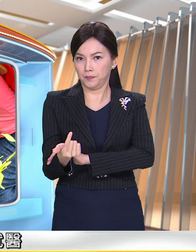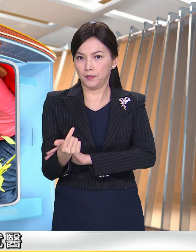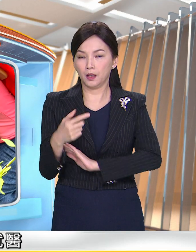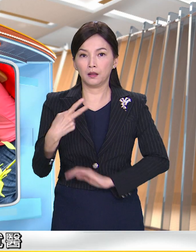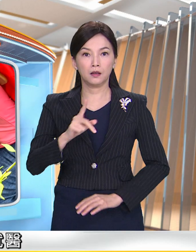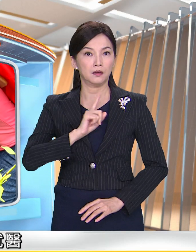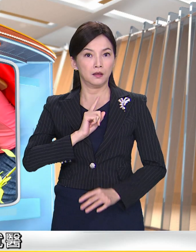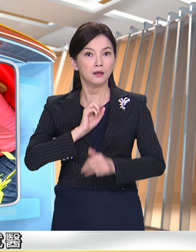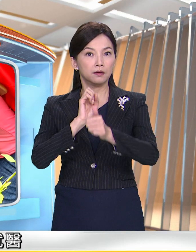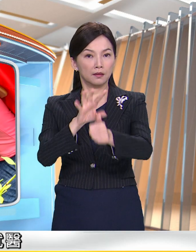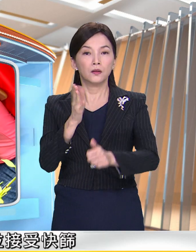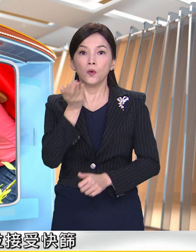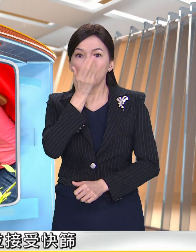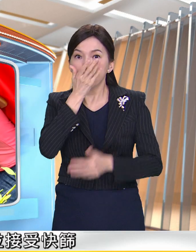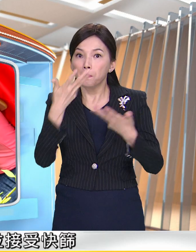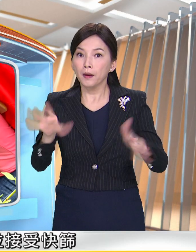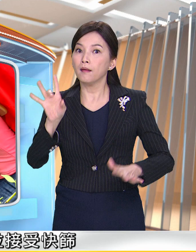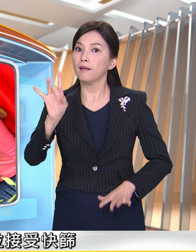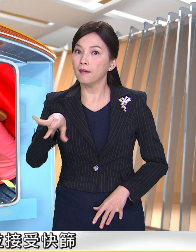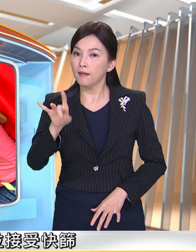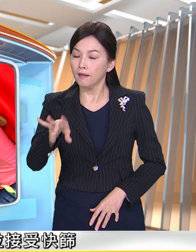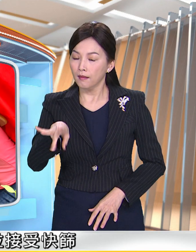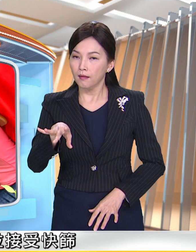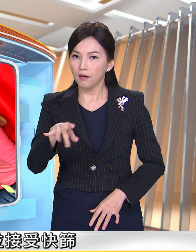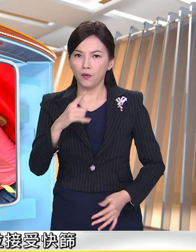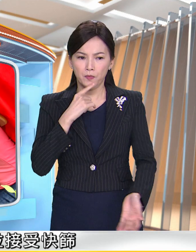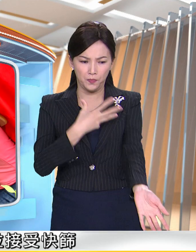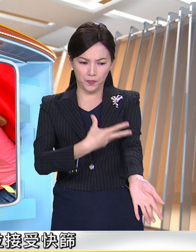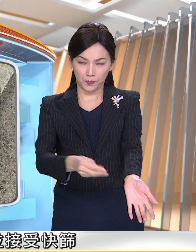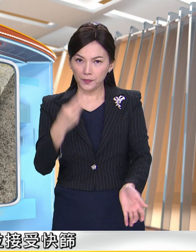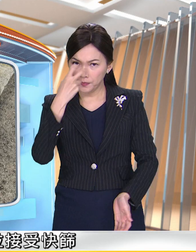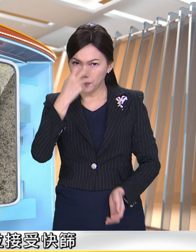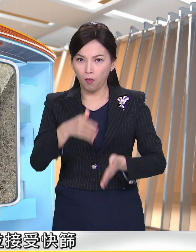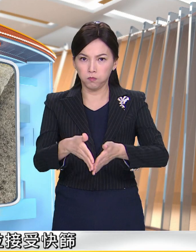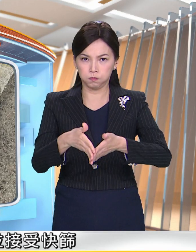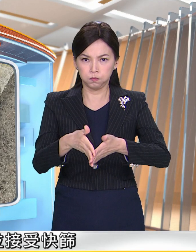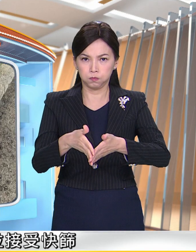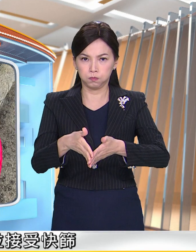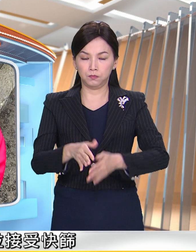就医，主动告知旅游史，并接受快筛。